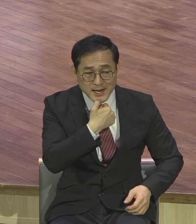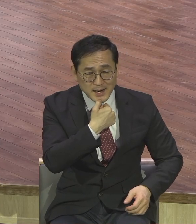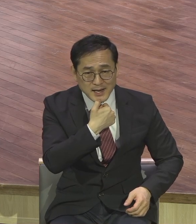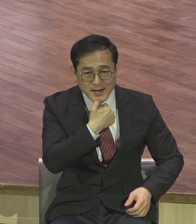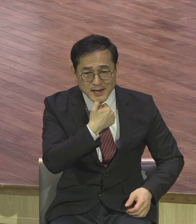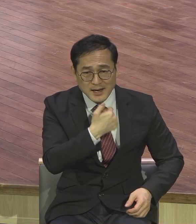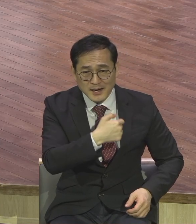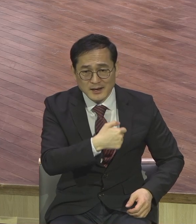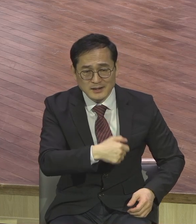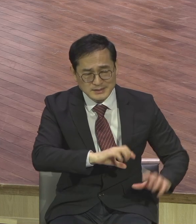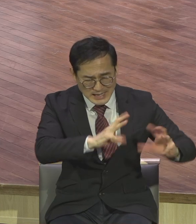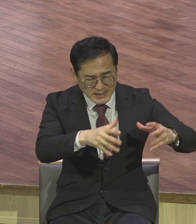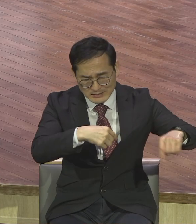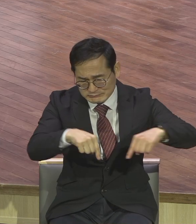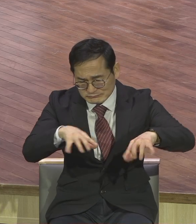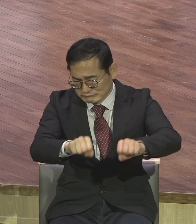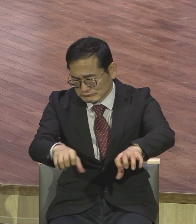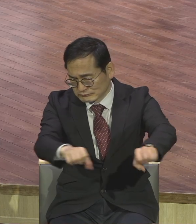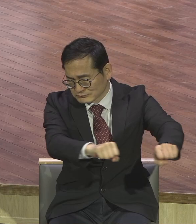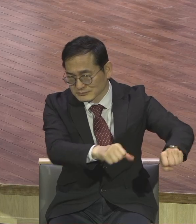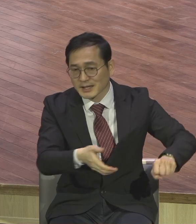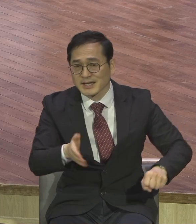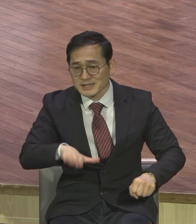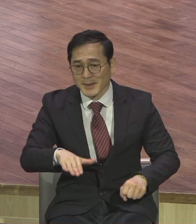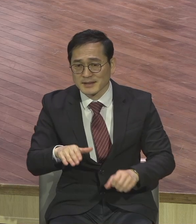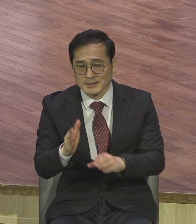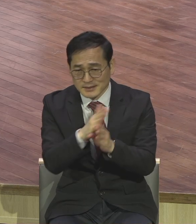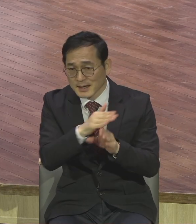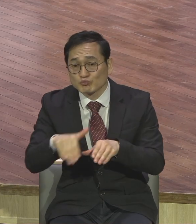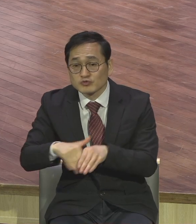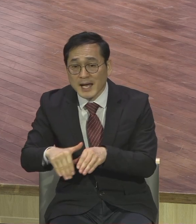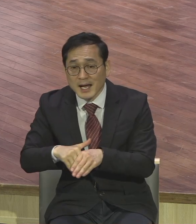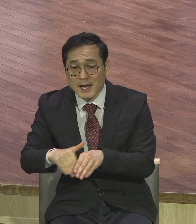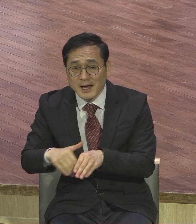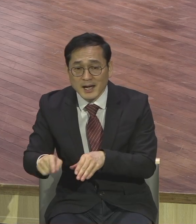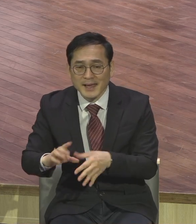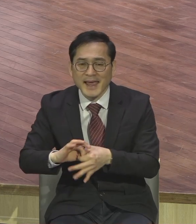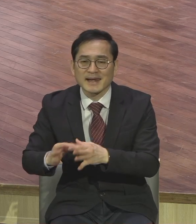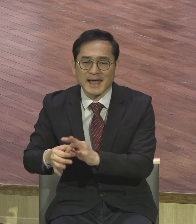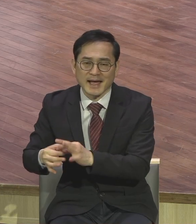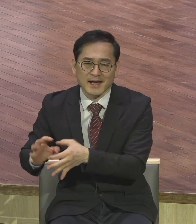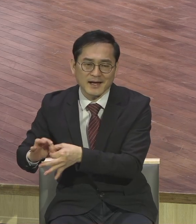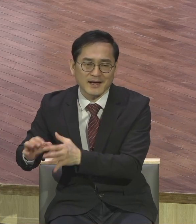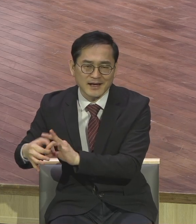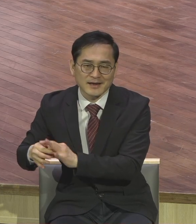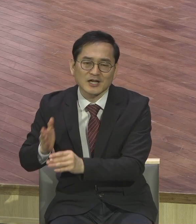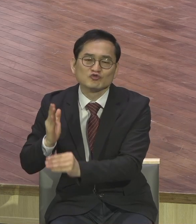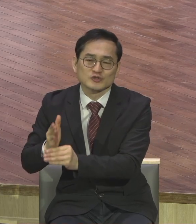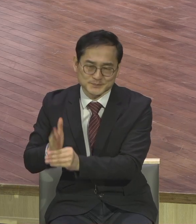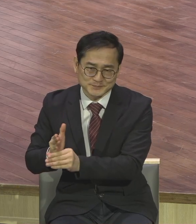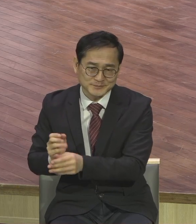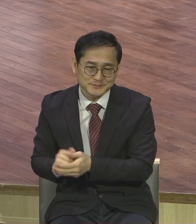지배하고 있었어요. 다시 말해서 문명인이나 개인이나 유식한 자나 무식한 자나 어느 누구에게도